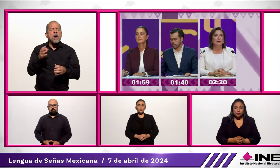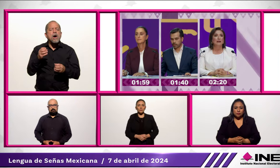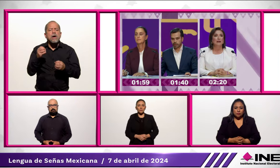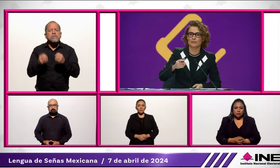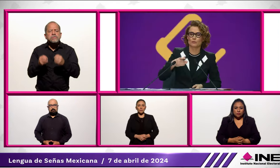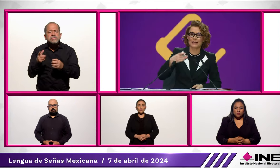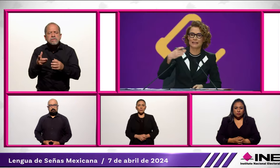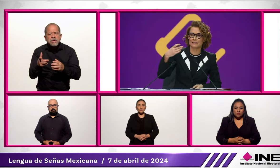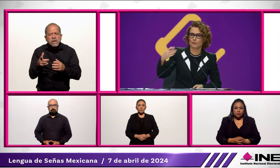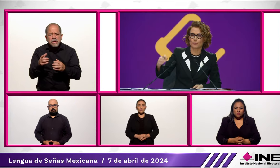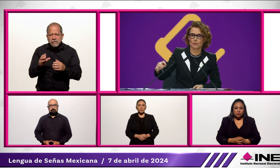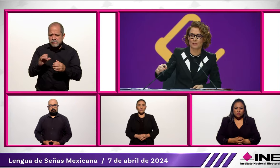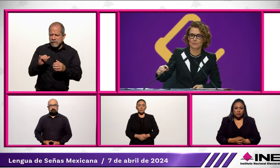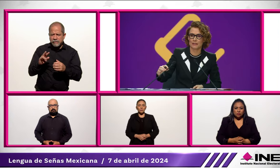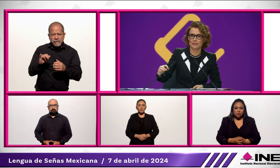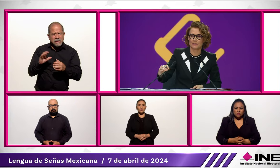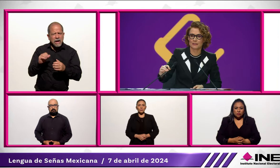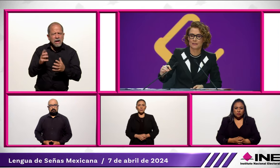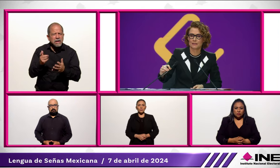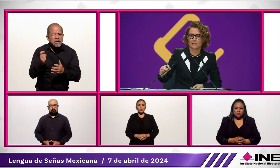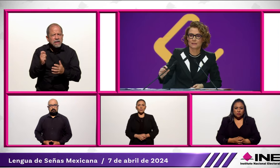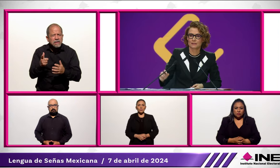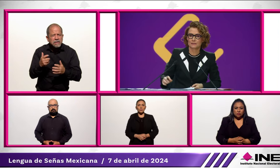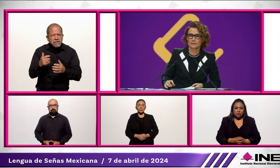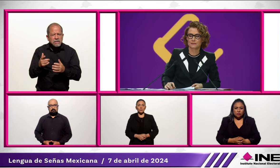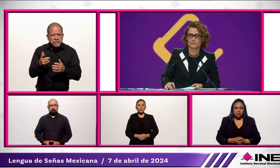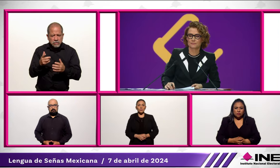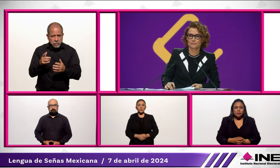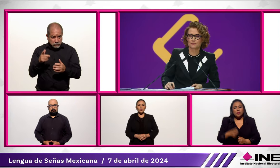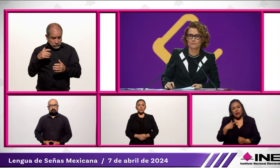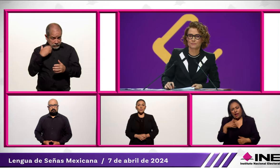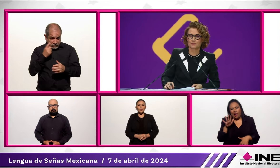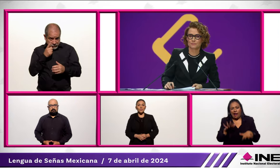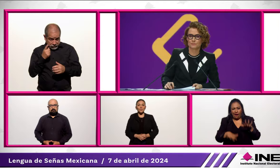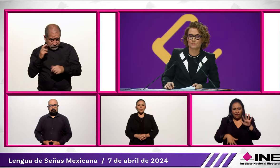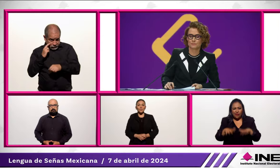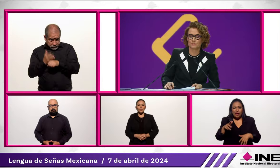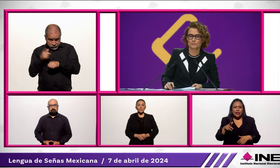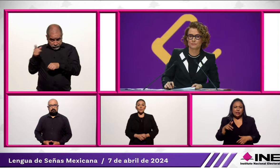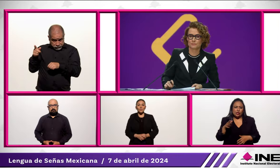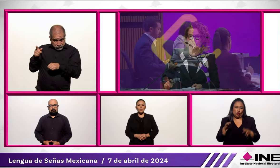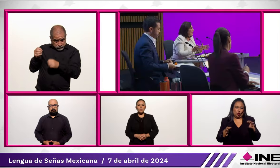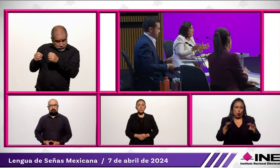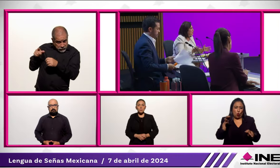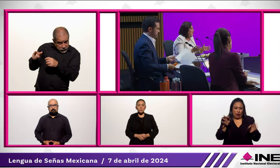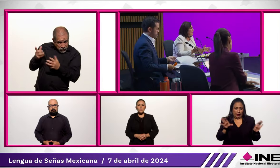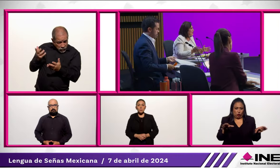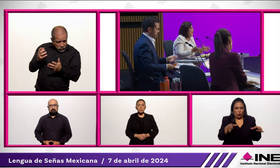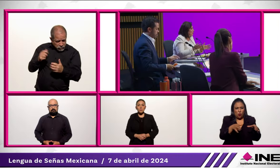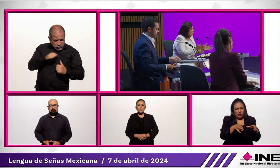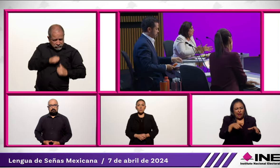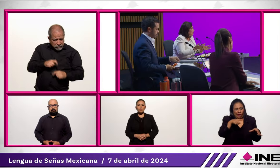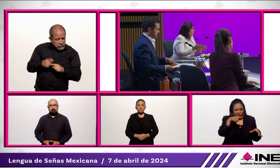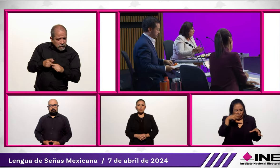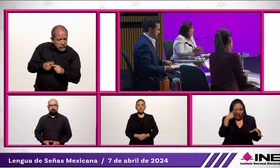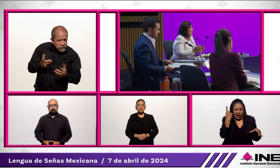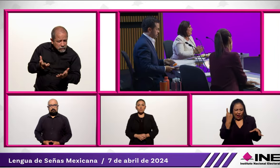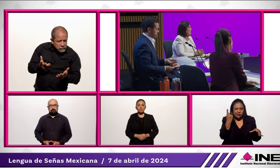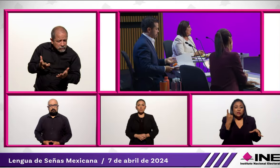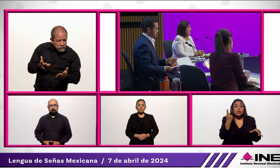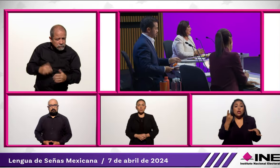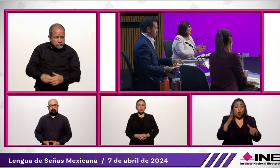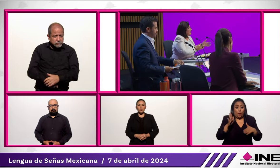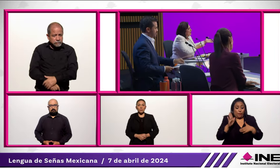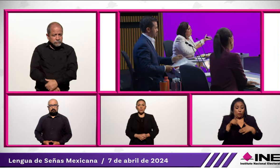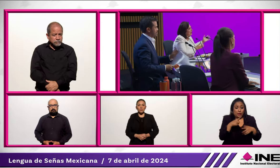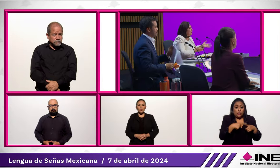¿Es un problema de tribunales? ¿Es un problema...? A veces con el juez de la comunidad es mucho más sencillo comprometer